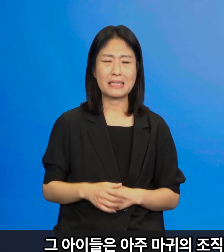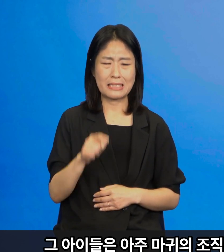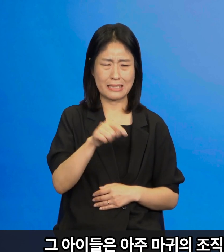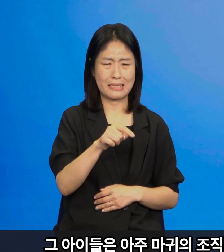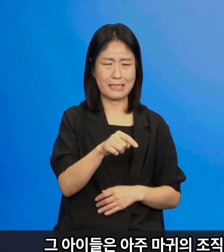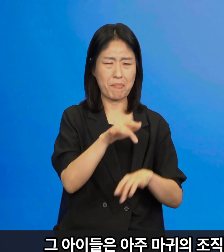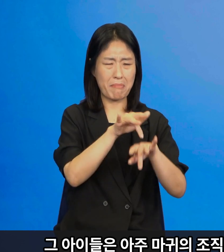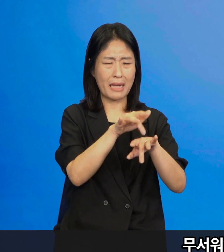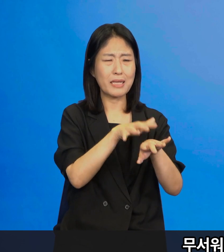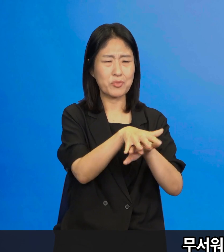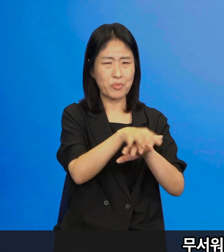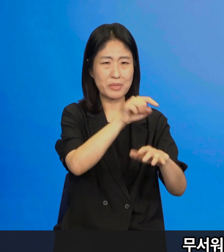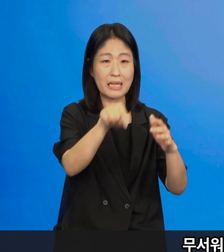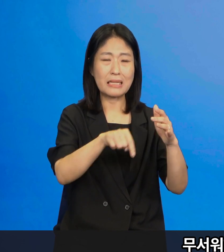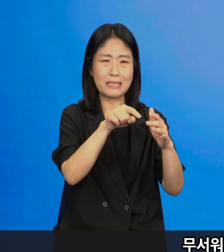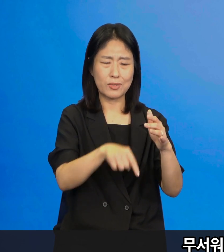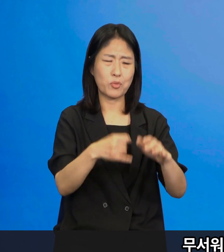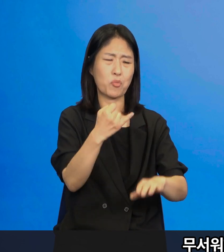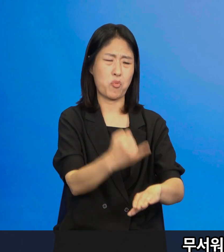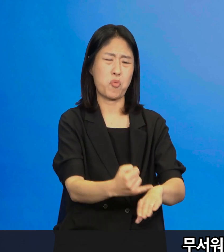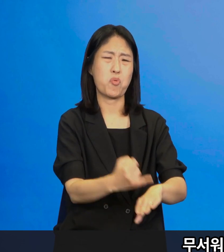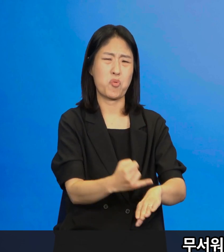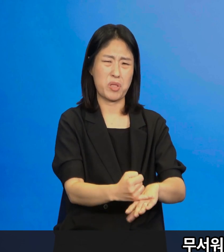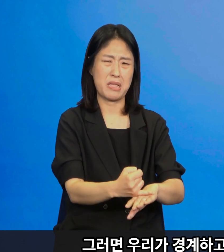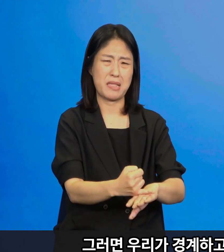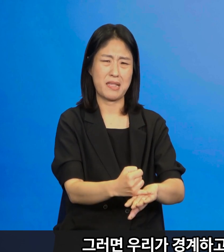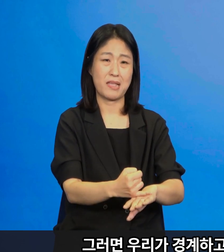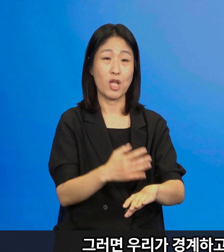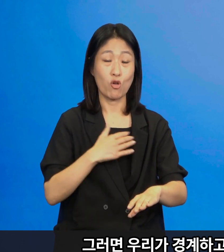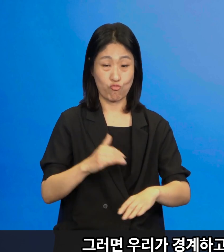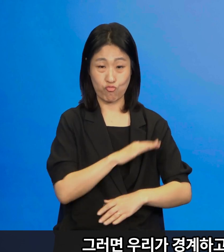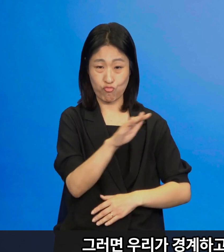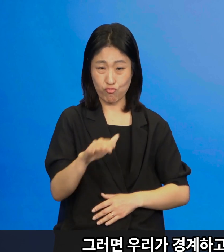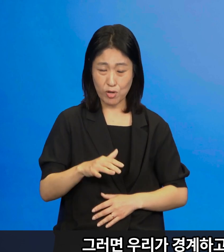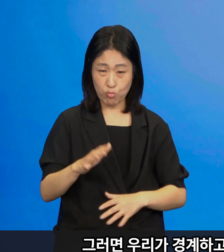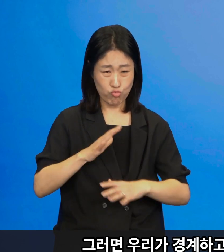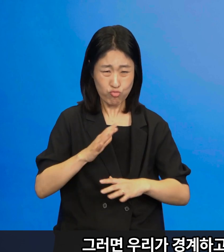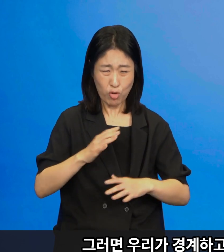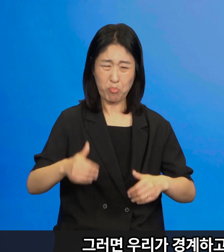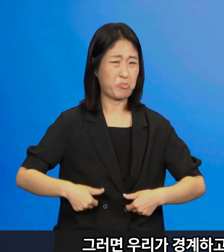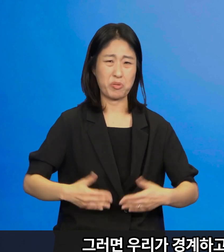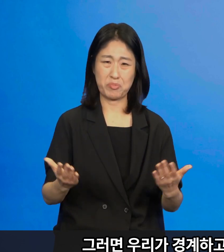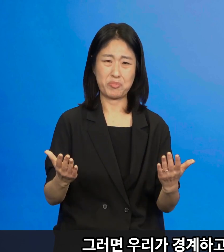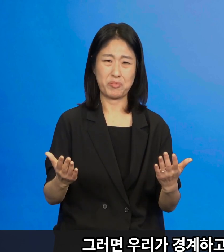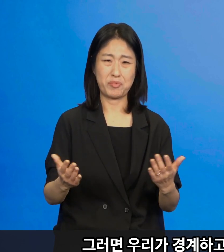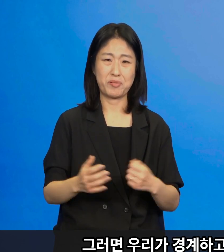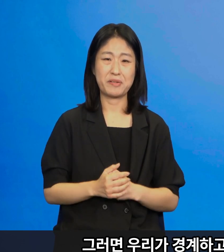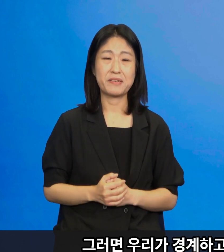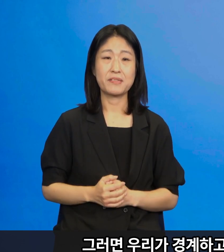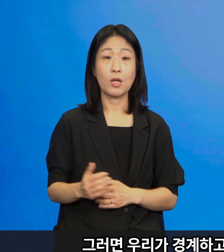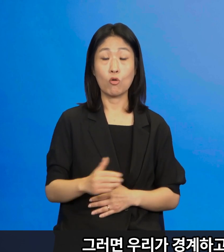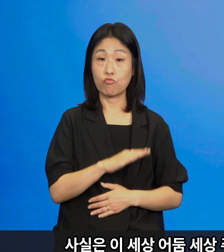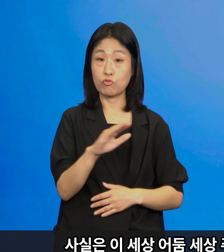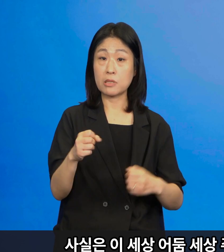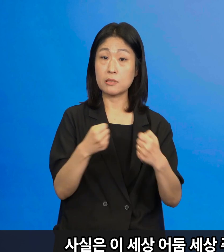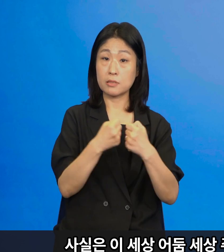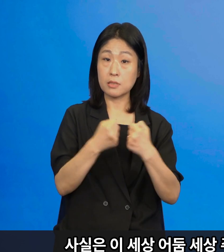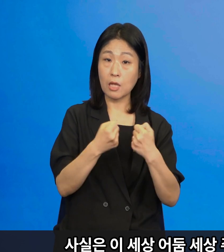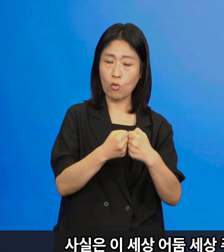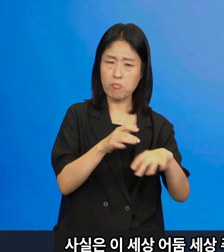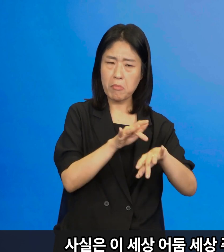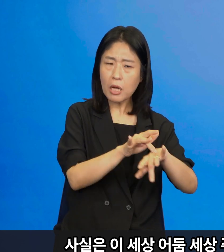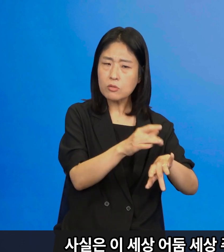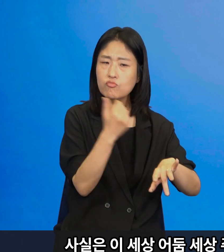제일 말단들이라는 거예요. 무서워하지 마세요. 그러면 우리가 경계하고 더 싸워야 될 영들이 있다면